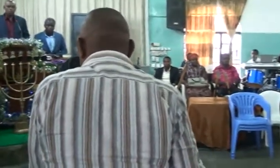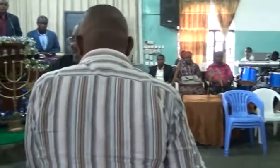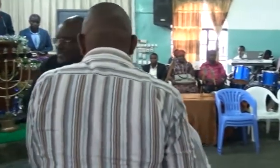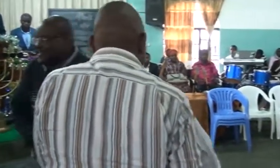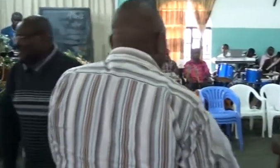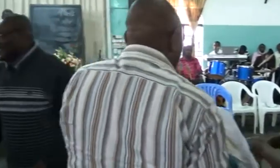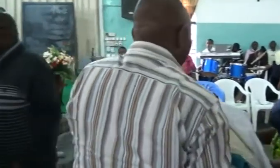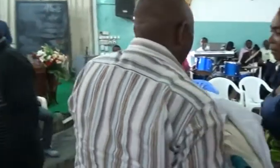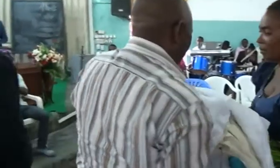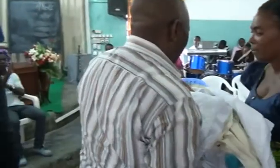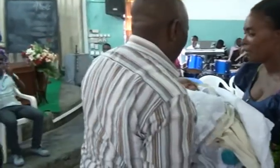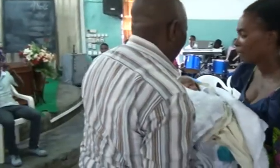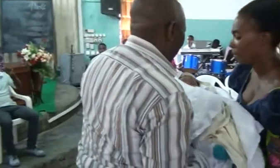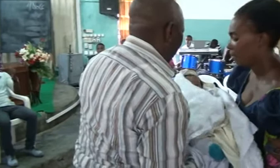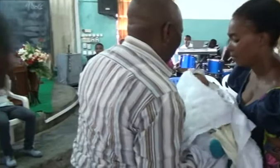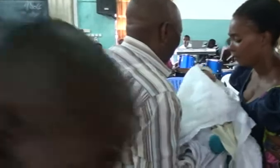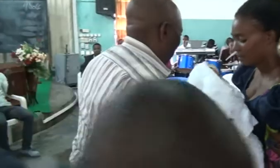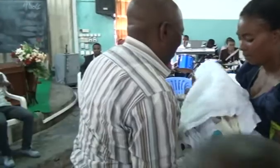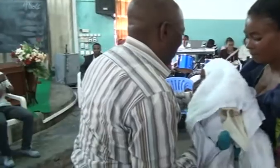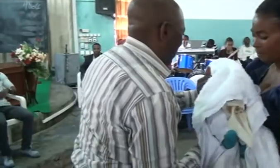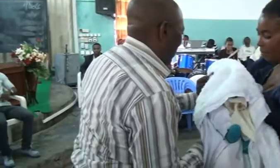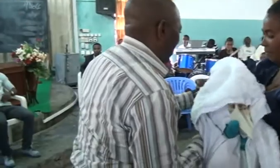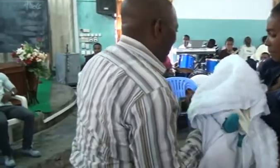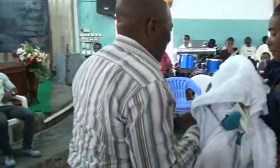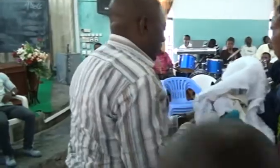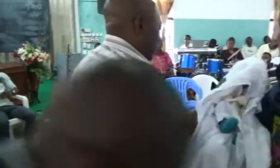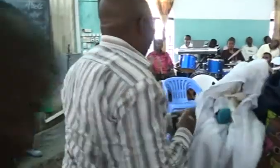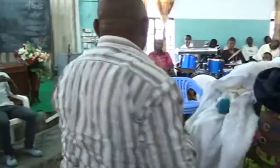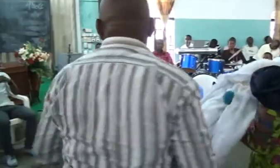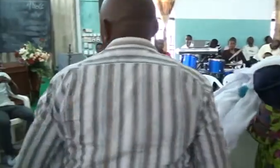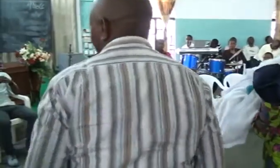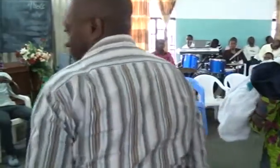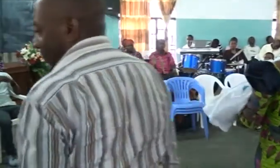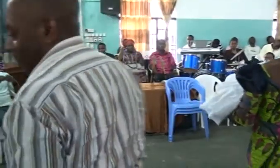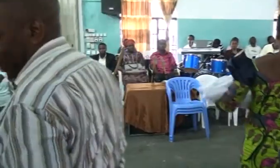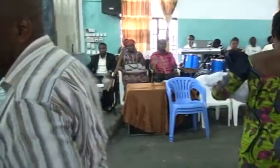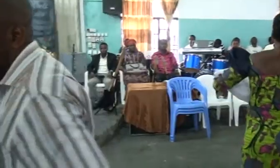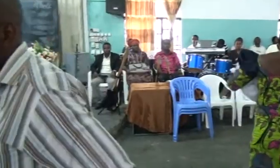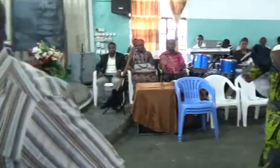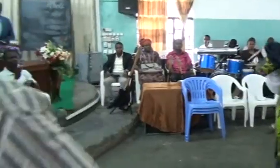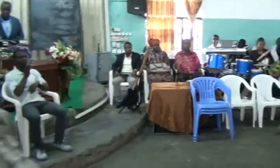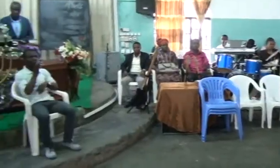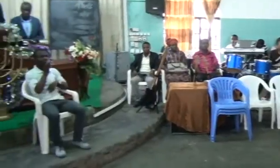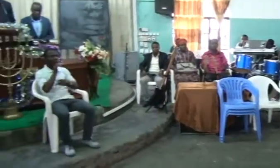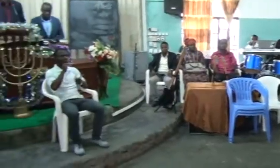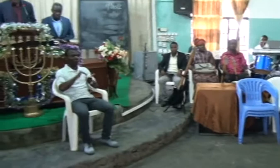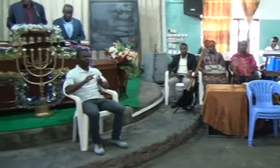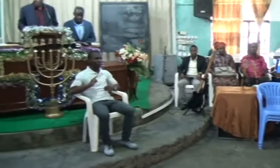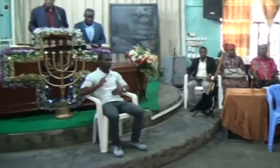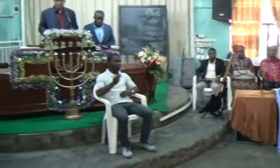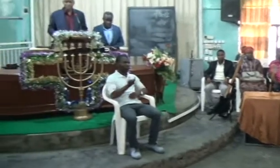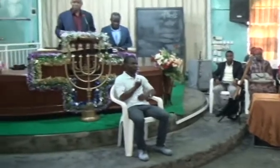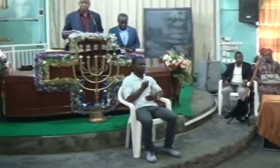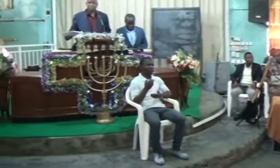Mungu abariki bébé na wazazi. Que Dieu bénisse les bébés et les parents. Sans plus tarder,